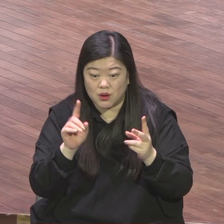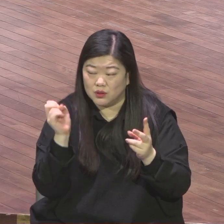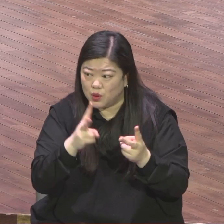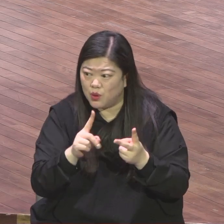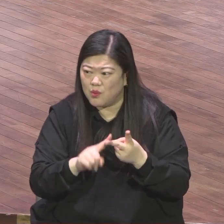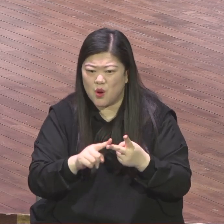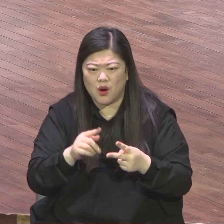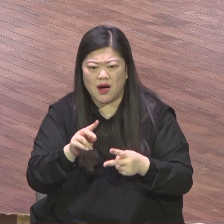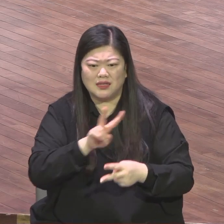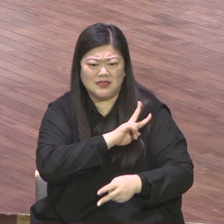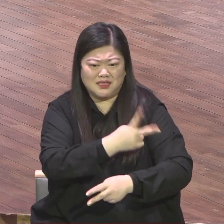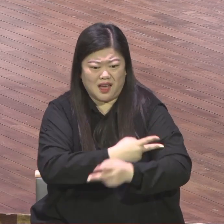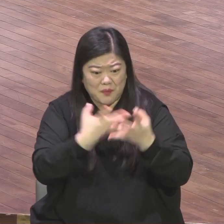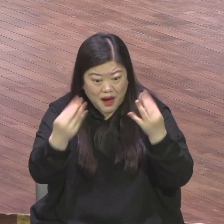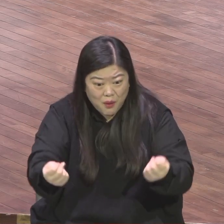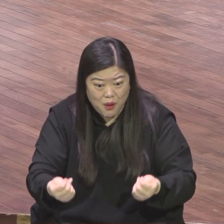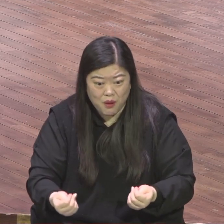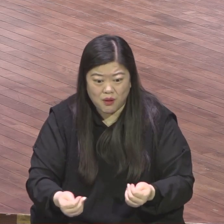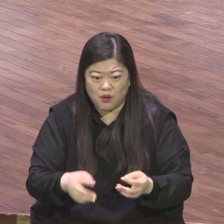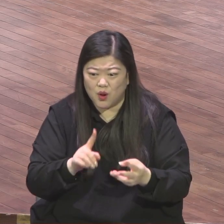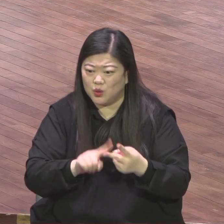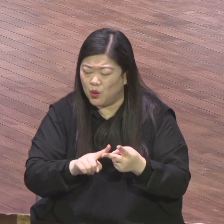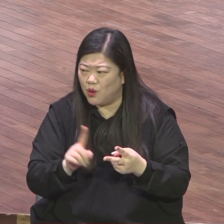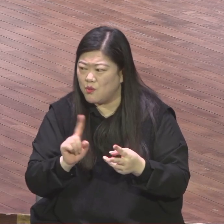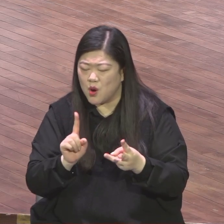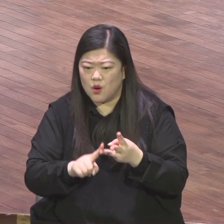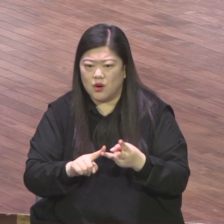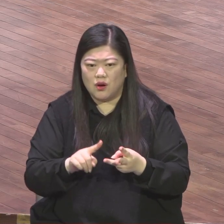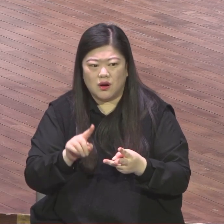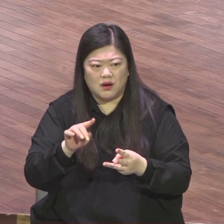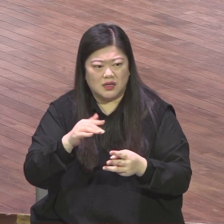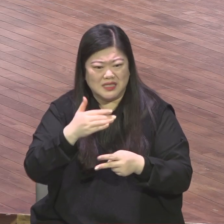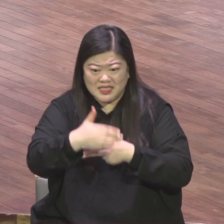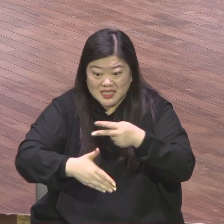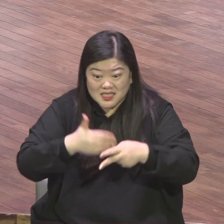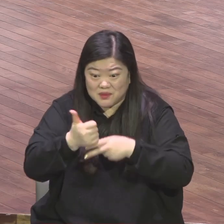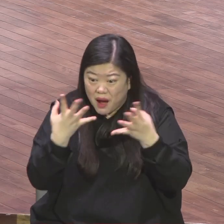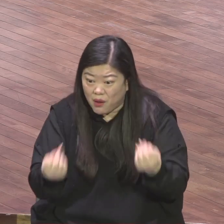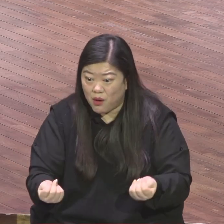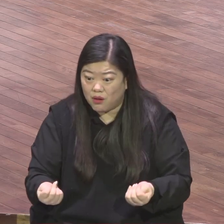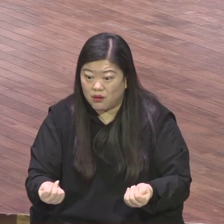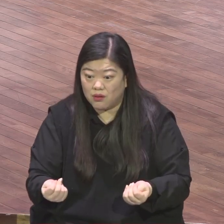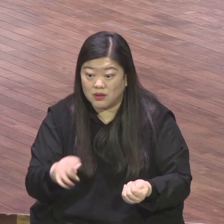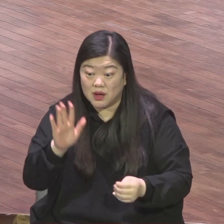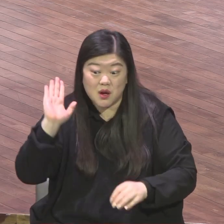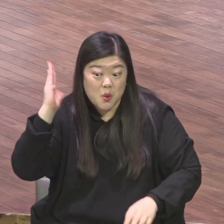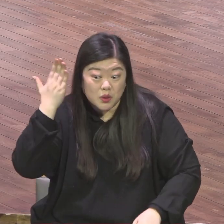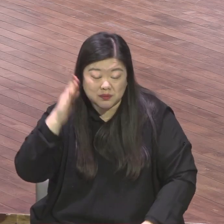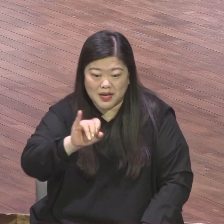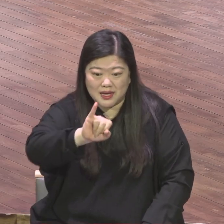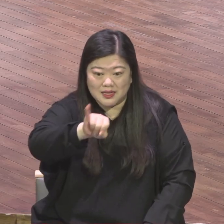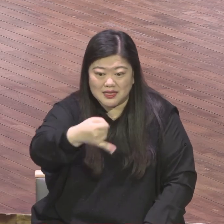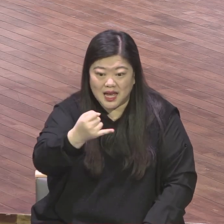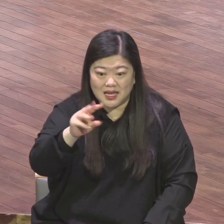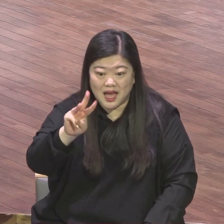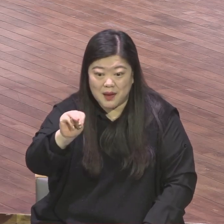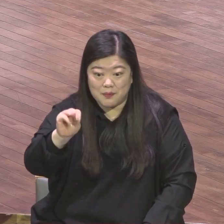교주들 신격화 해가지고 연대 시작된 JMS 서울대